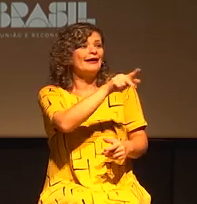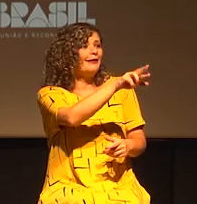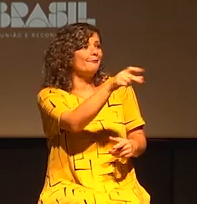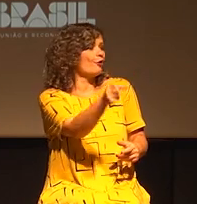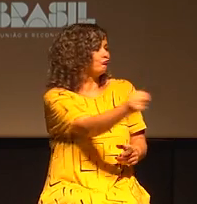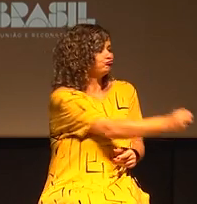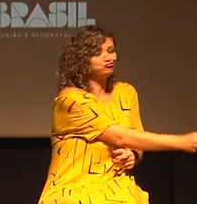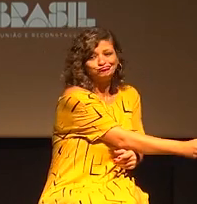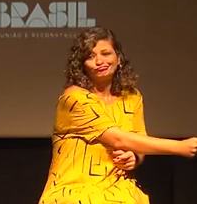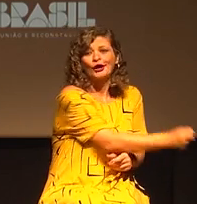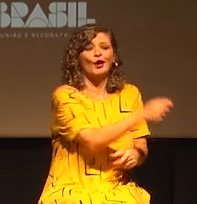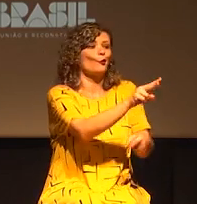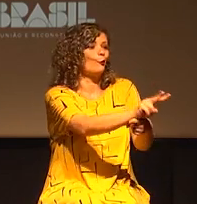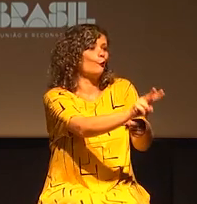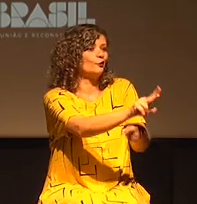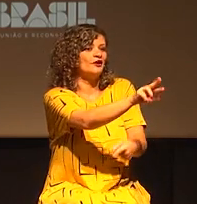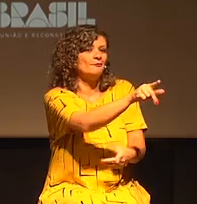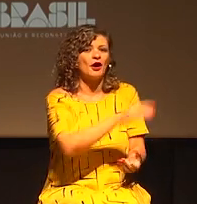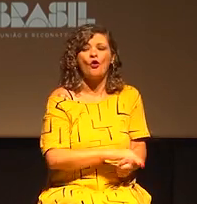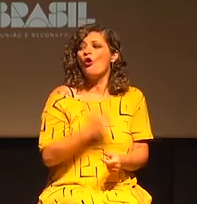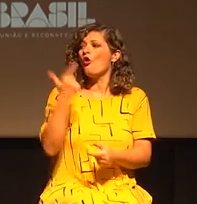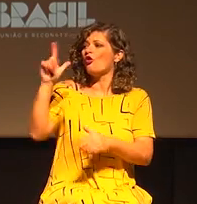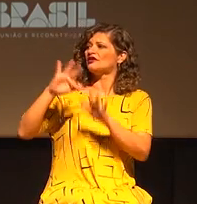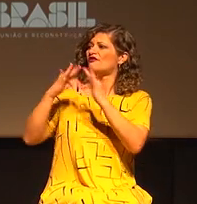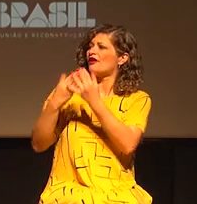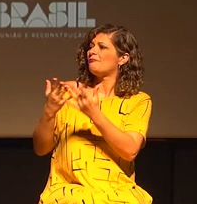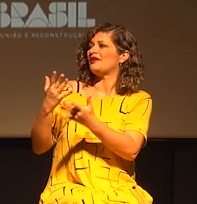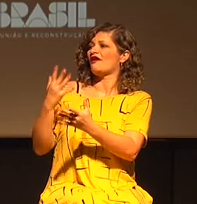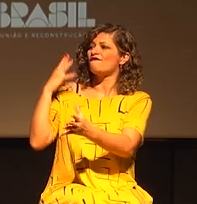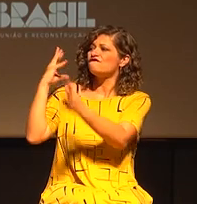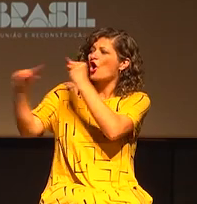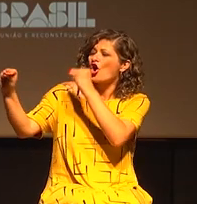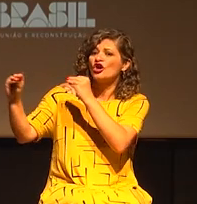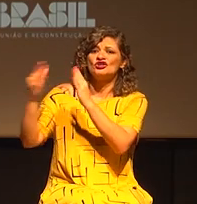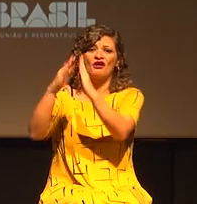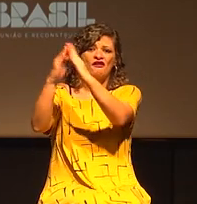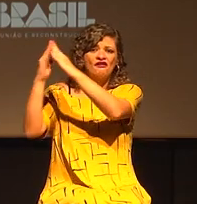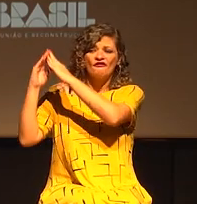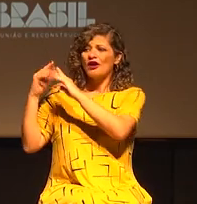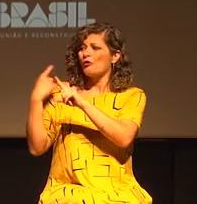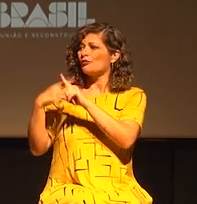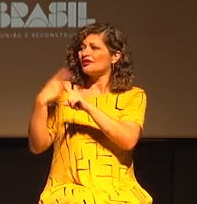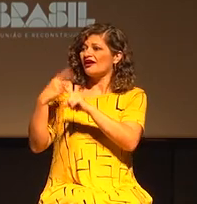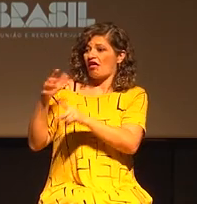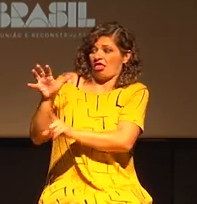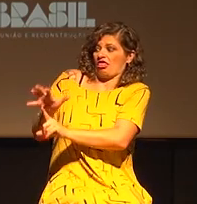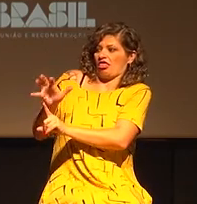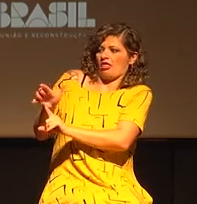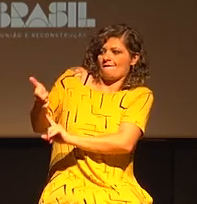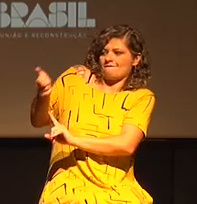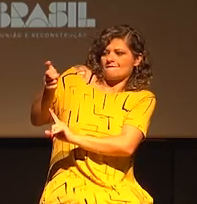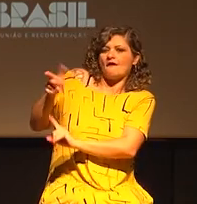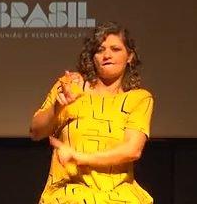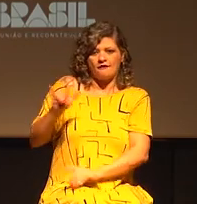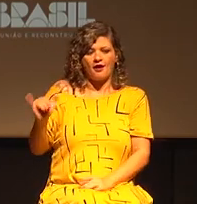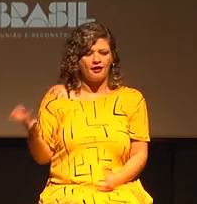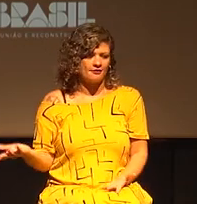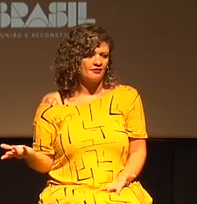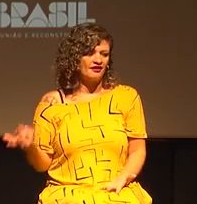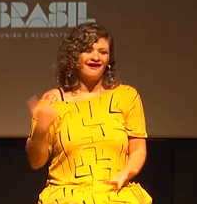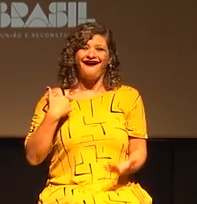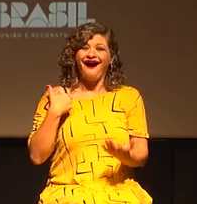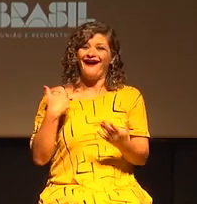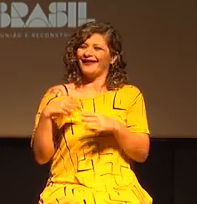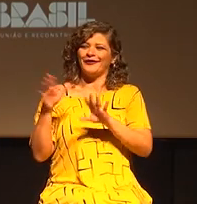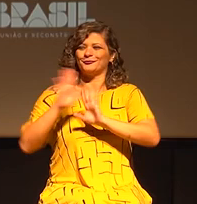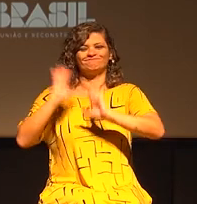fugir porquea ameaçada então aí por isso eu qu saí do terceiro setor e do